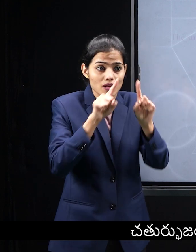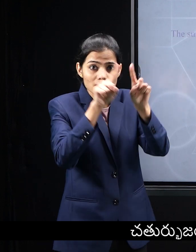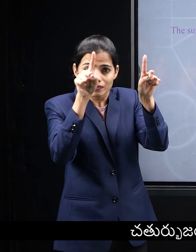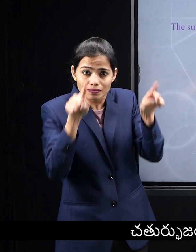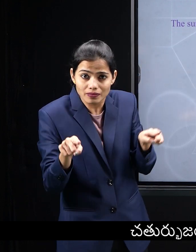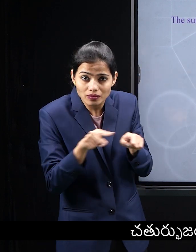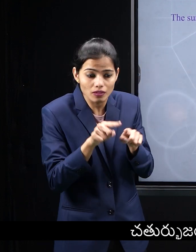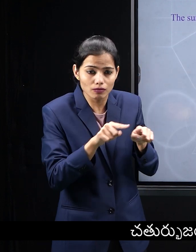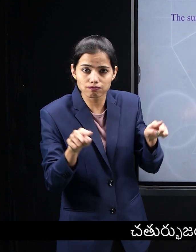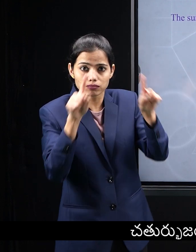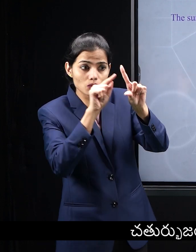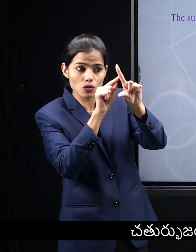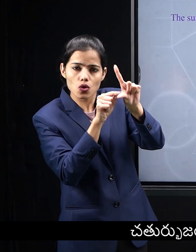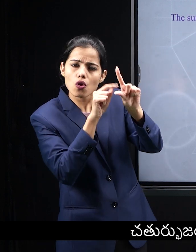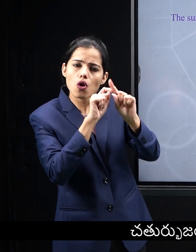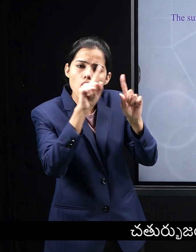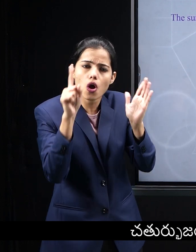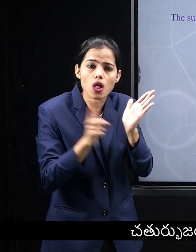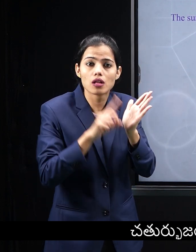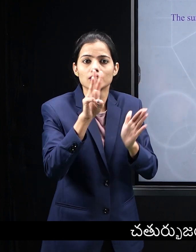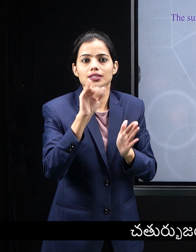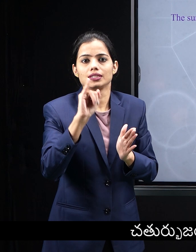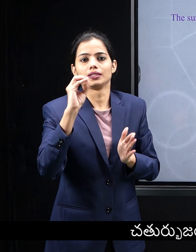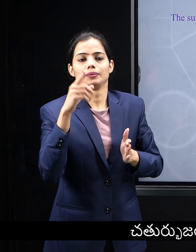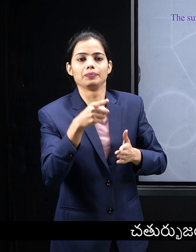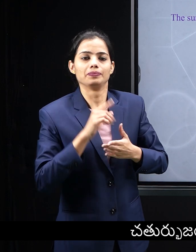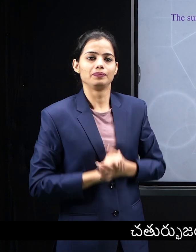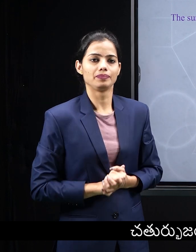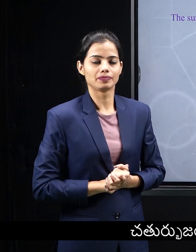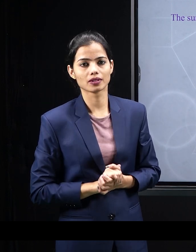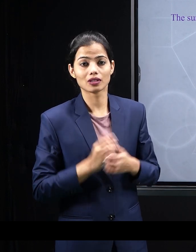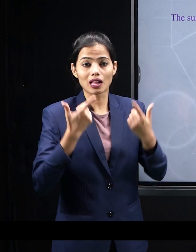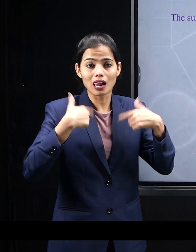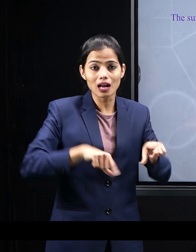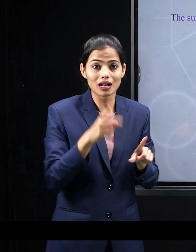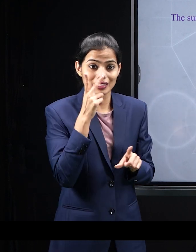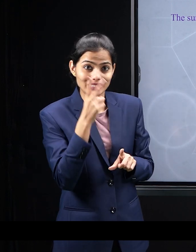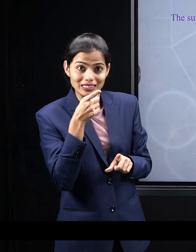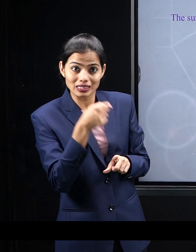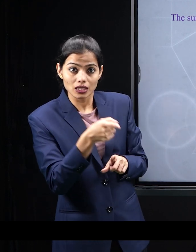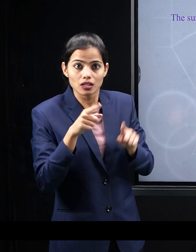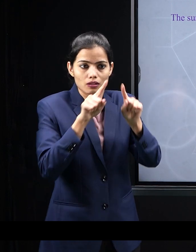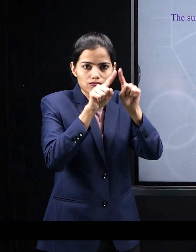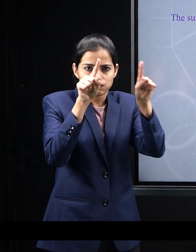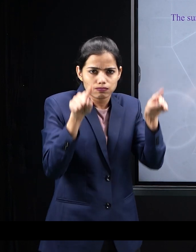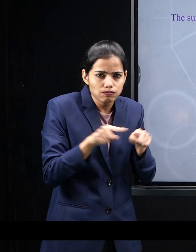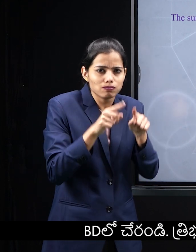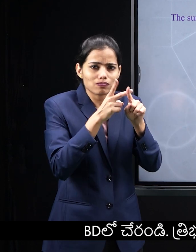చతుర్భుజంలోని 4 కోణాల మొత్తం 360 డిగ్రీలు. చతుర్భుజ ABCDలో